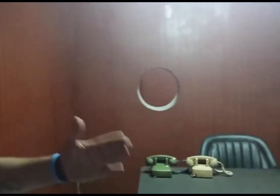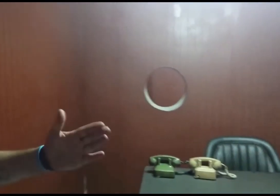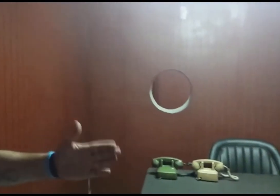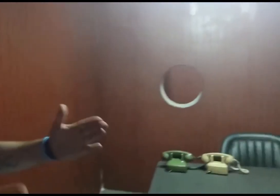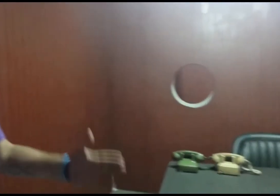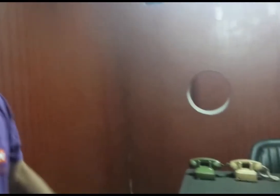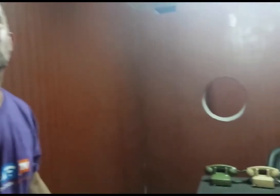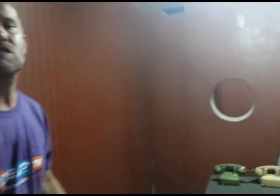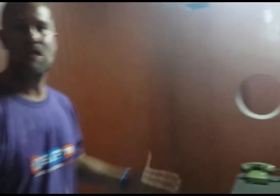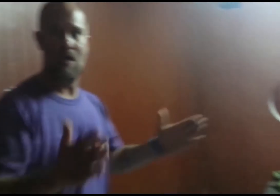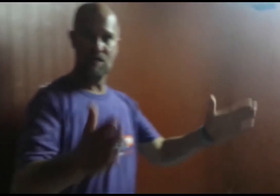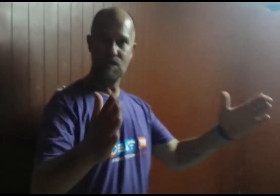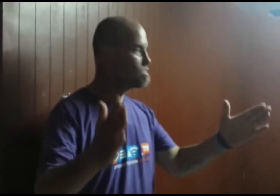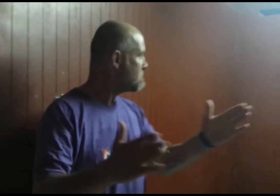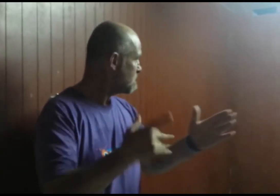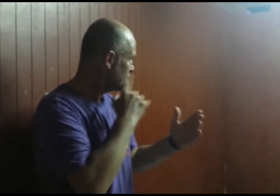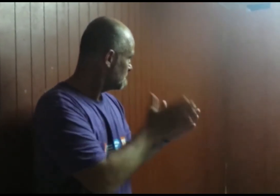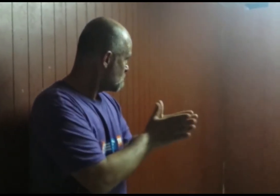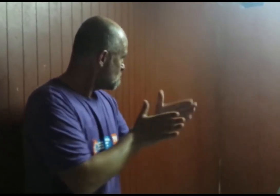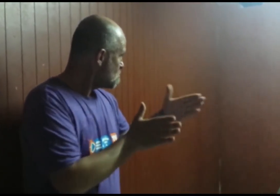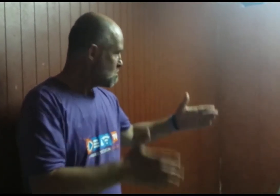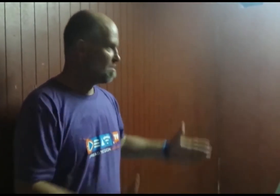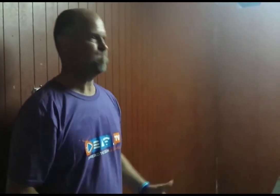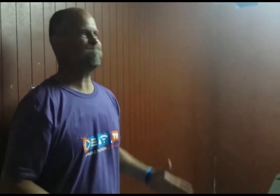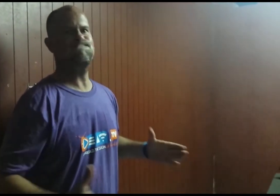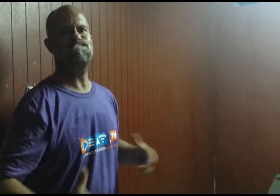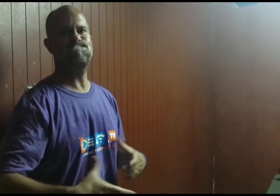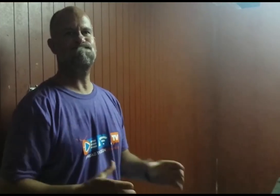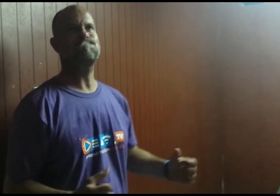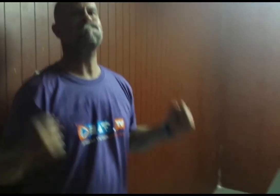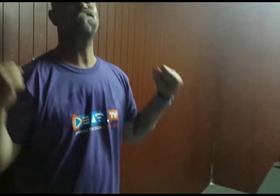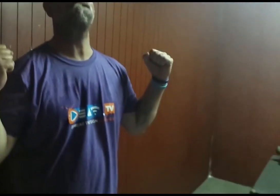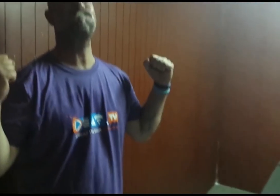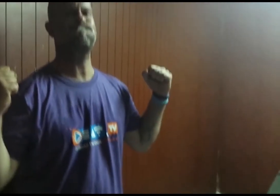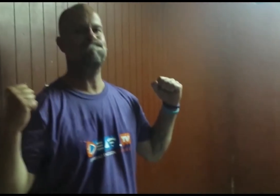Meine Güte, das nenne ich dicke Bunkerwände. Ein Panzerkeller!